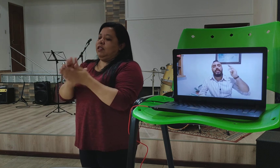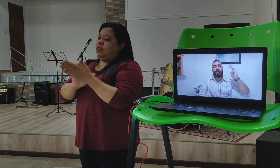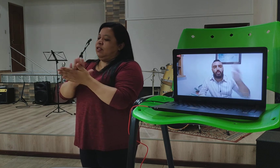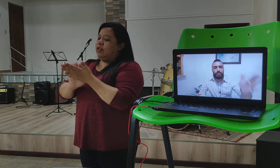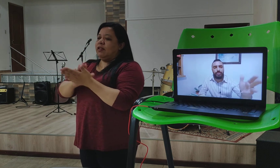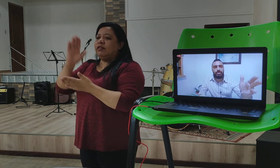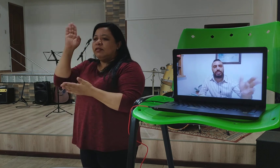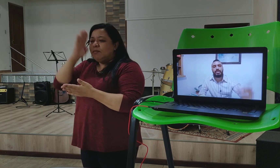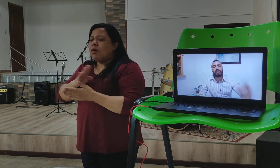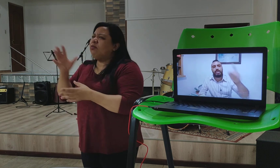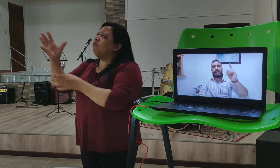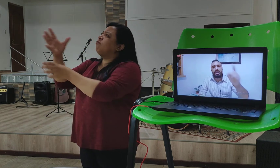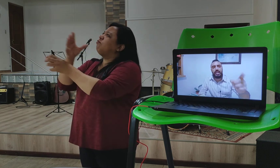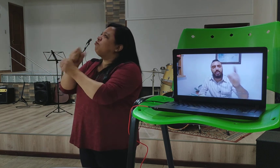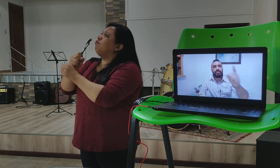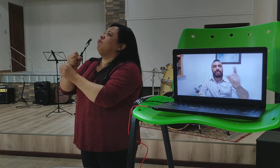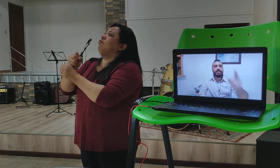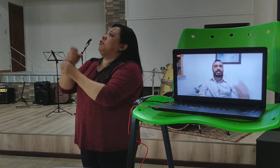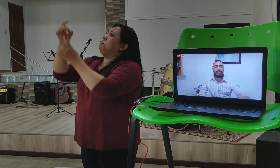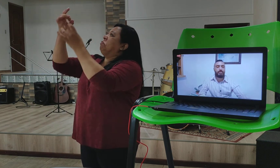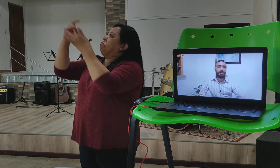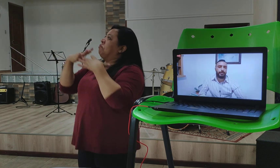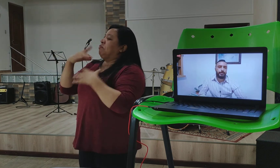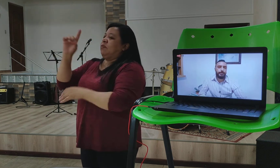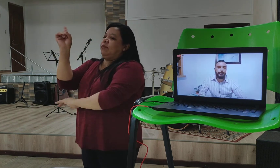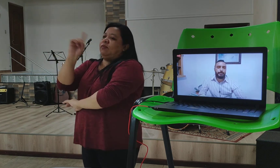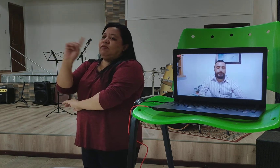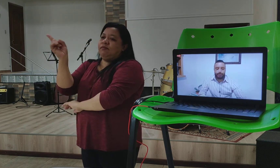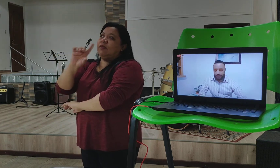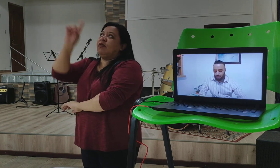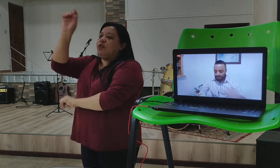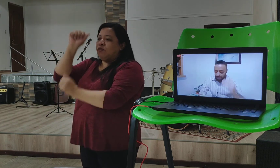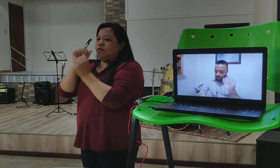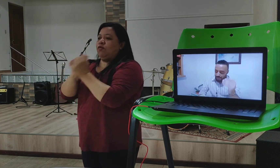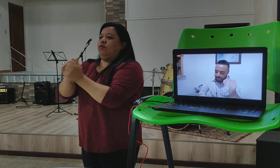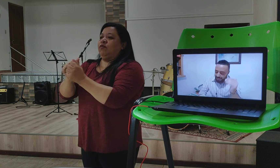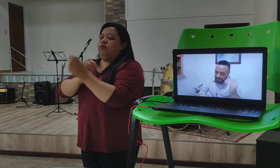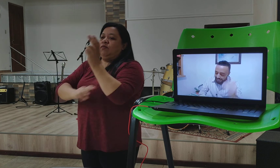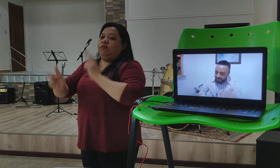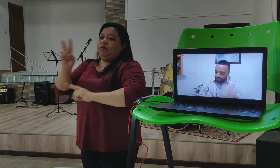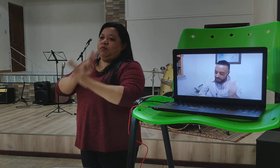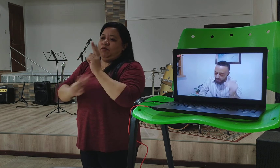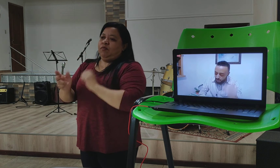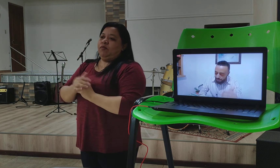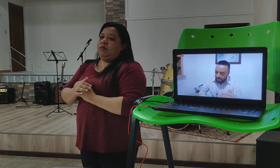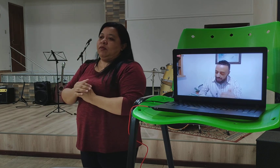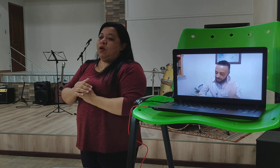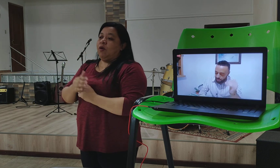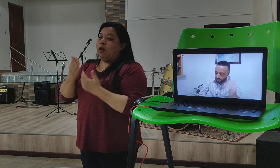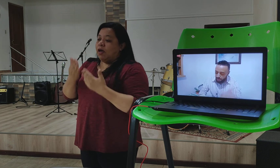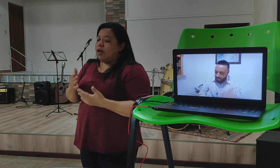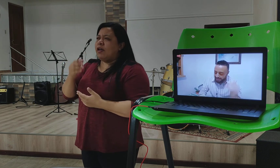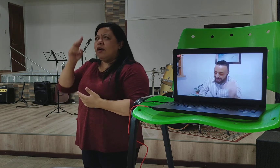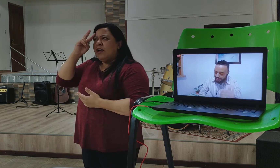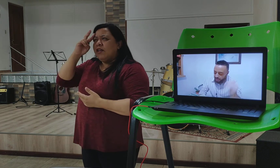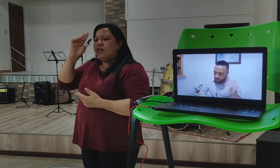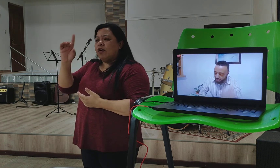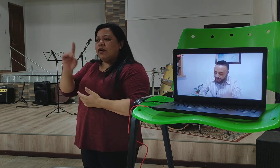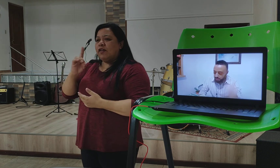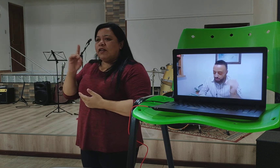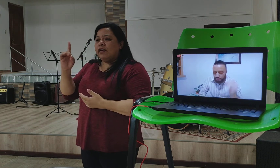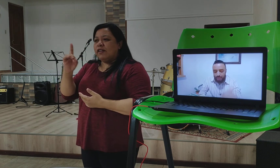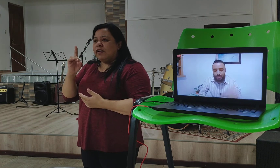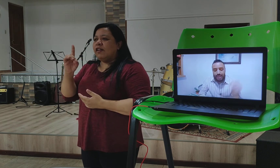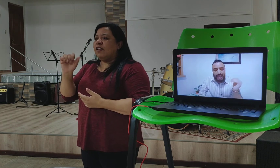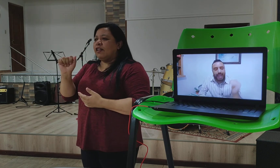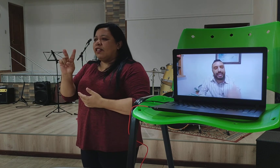protege. Eu confio nesse Deus, Ele não vai me deixar na mão. Então nós estamos diante deste homem, este homem